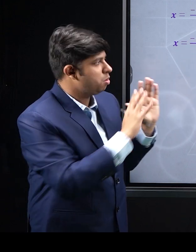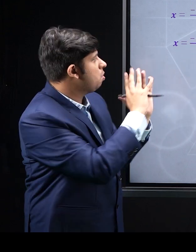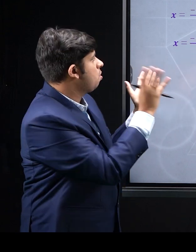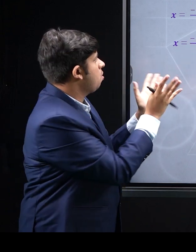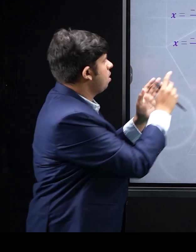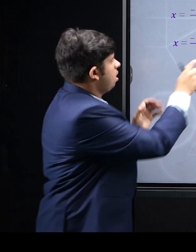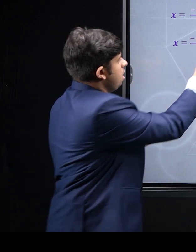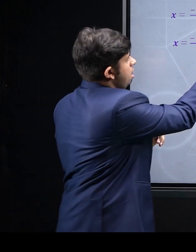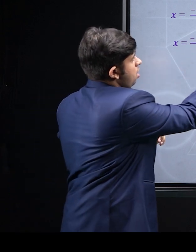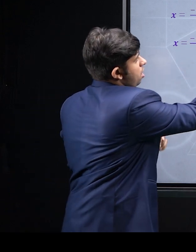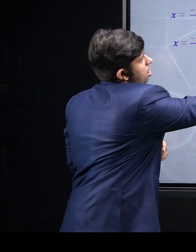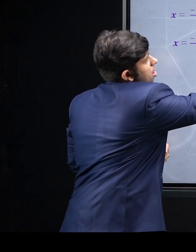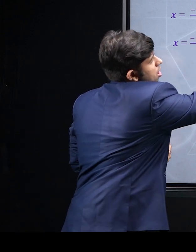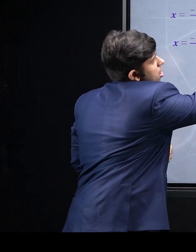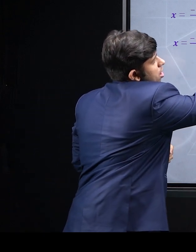2.